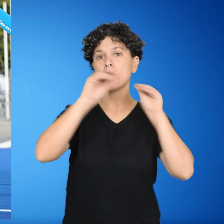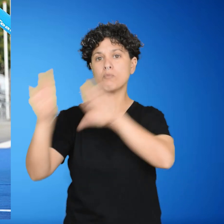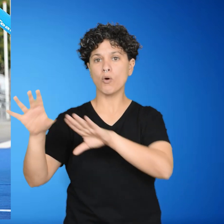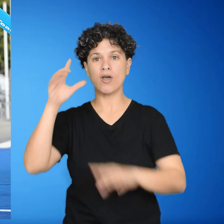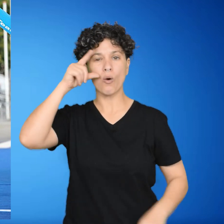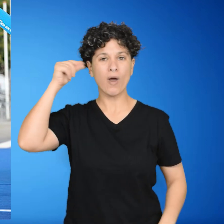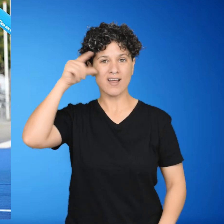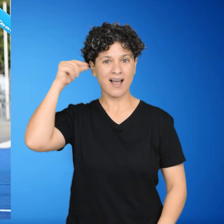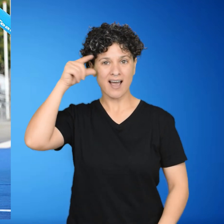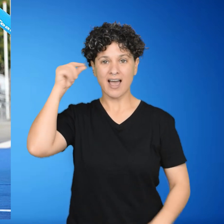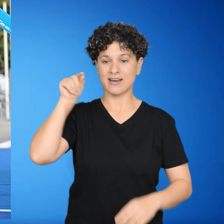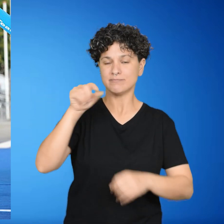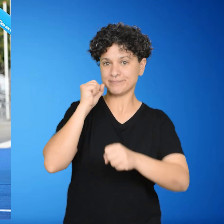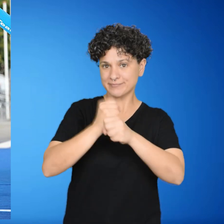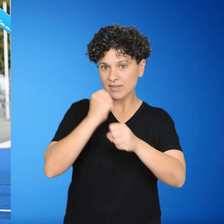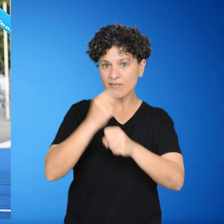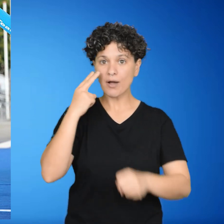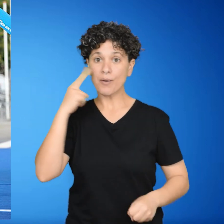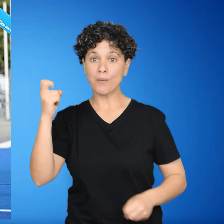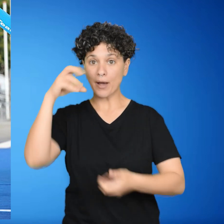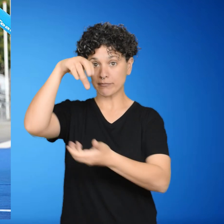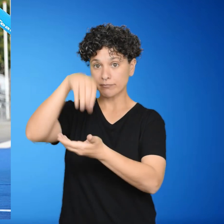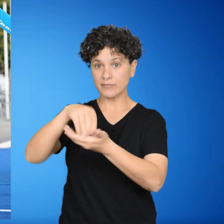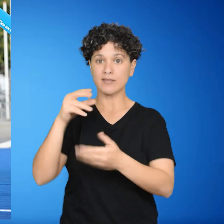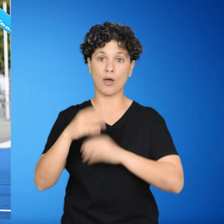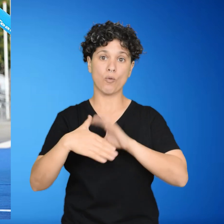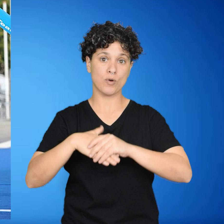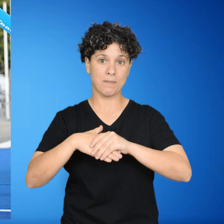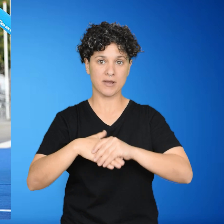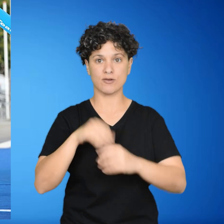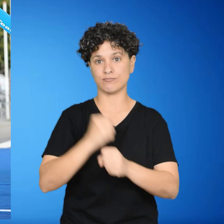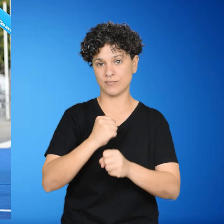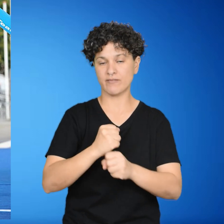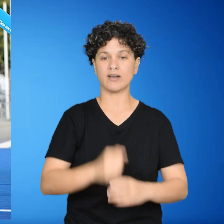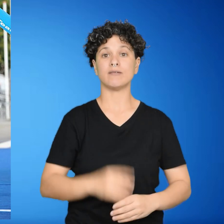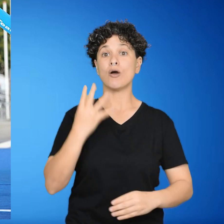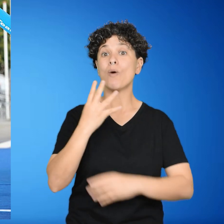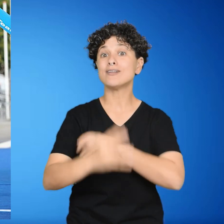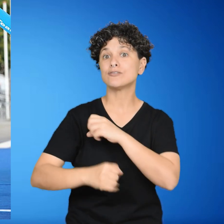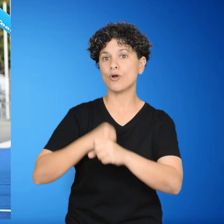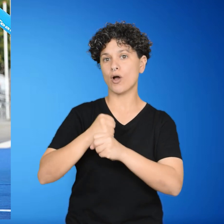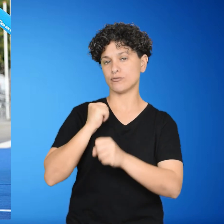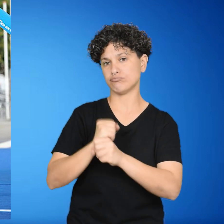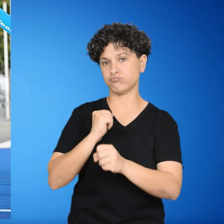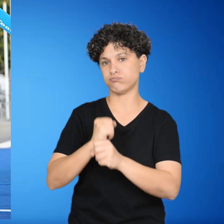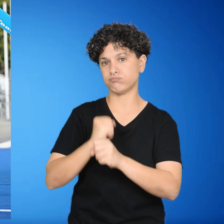traslada a Guadalajara para trabajar en el bar de un amigo dedica 4 años de su vida A esa